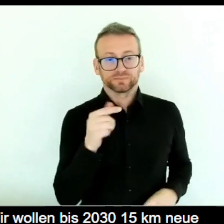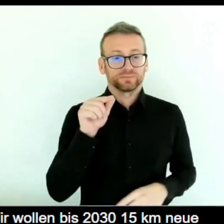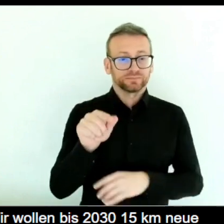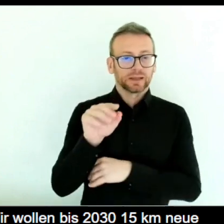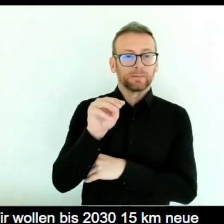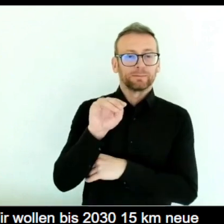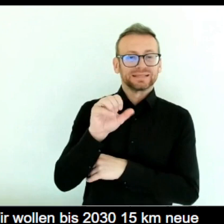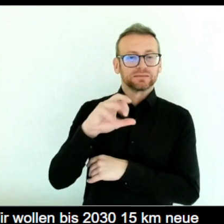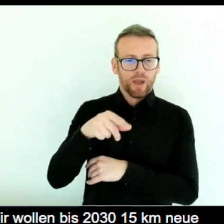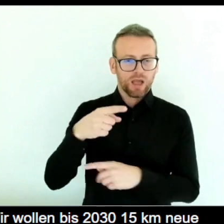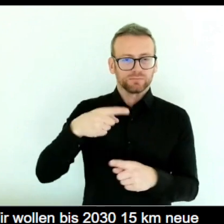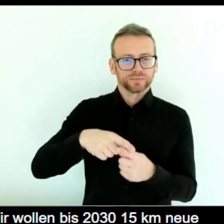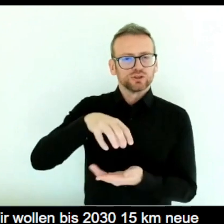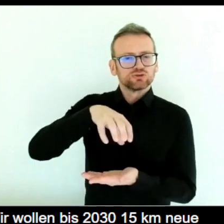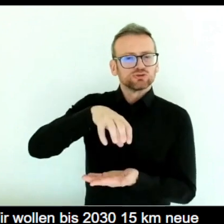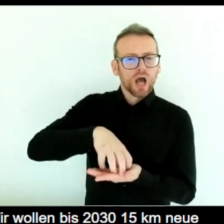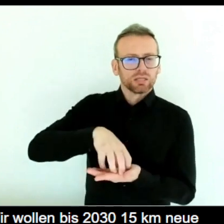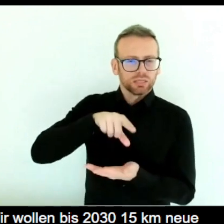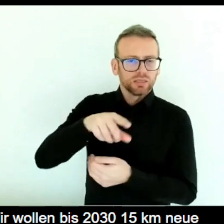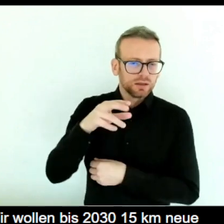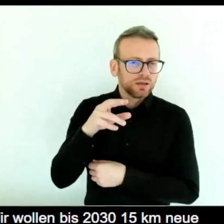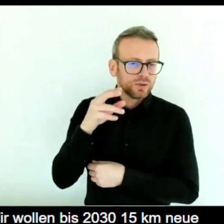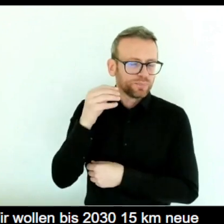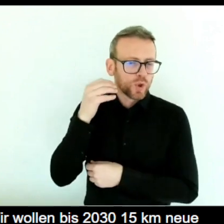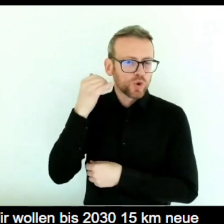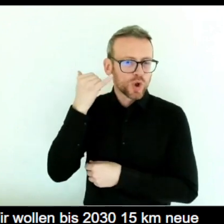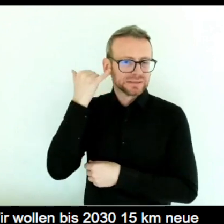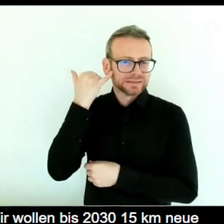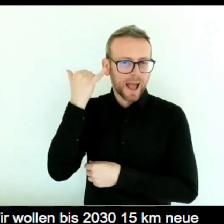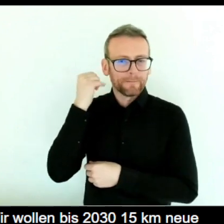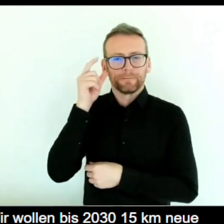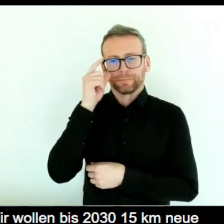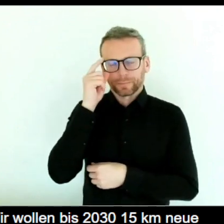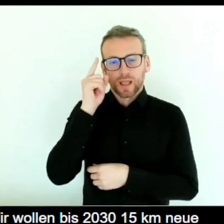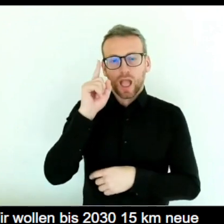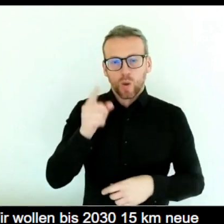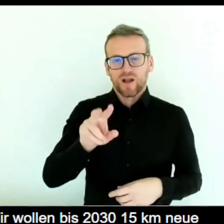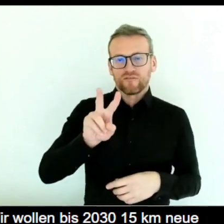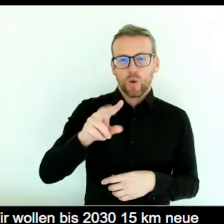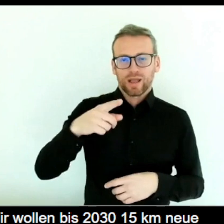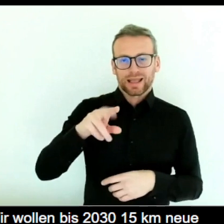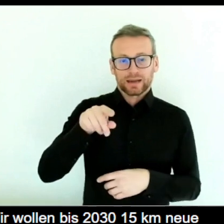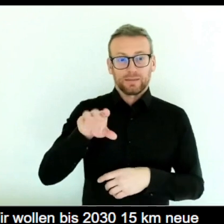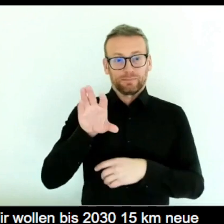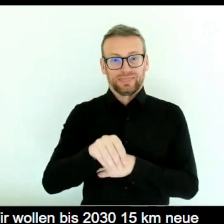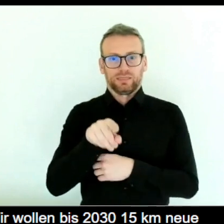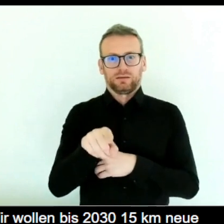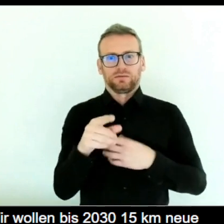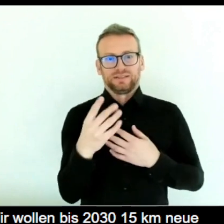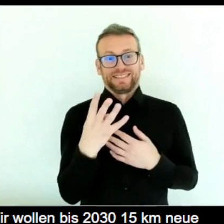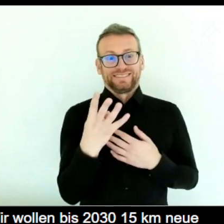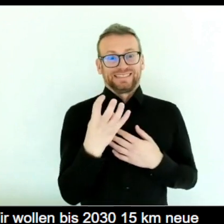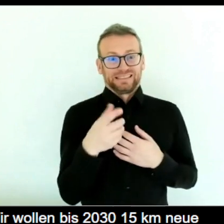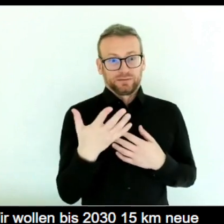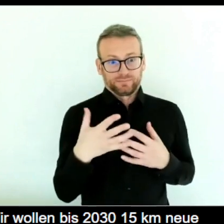Und auch der VGN wird sich erweitern, geplant um acht Landkreise und kreisfreien Städte, Stadt- und Landkreis